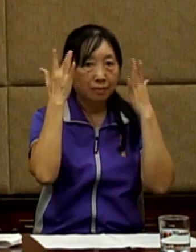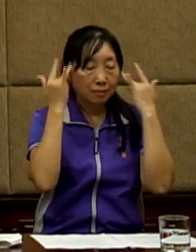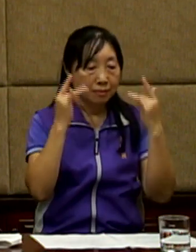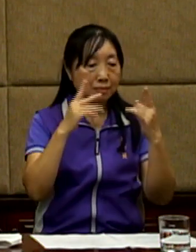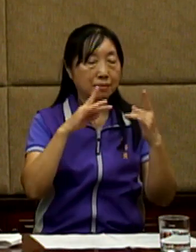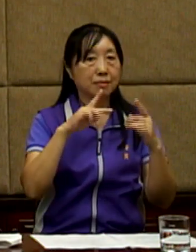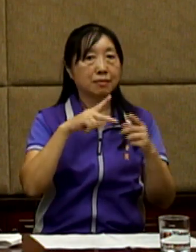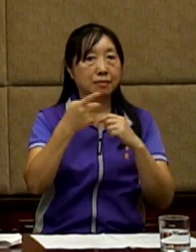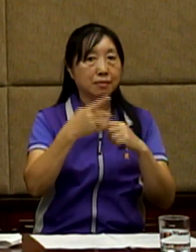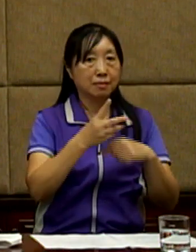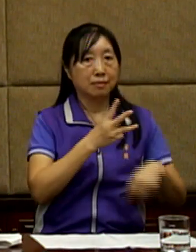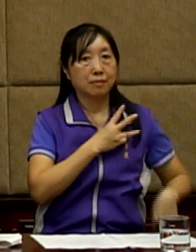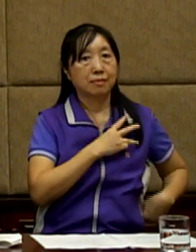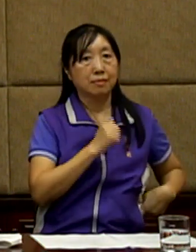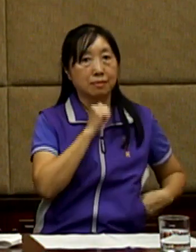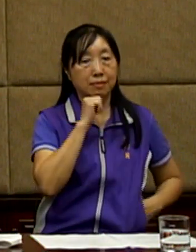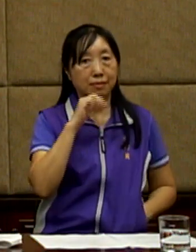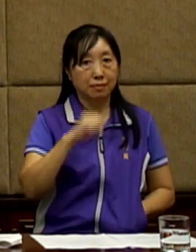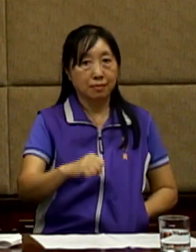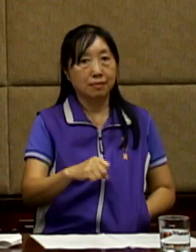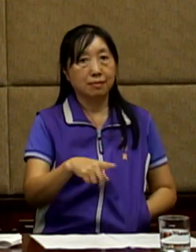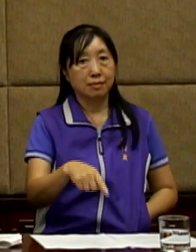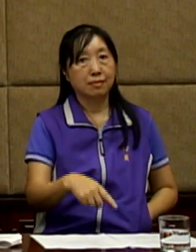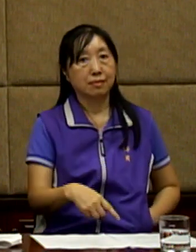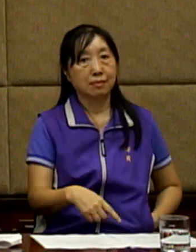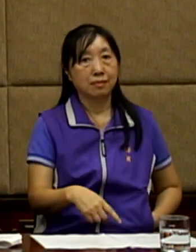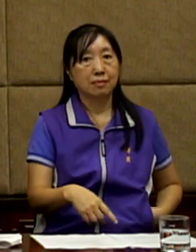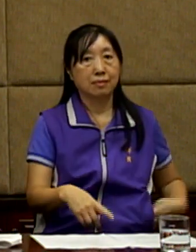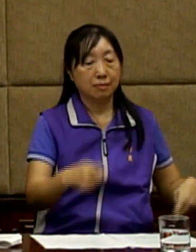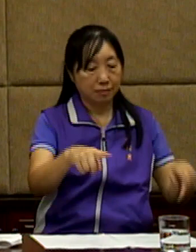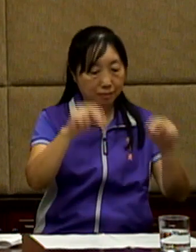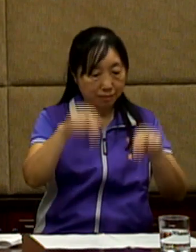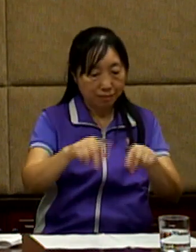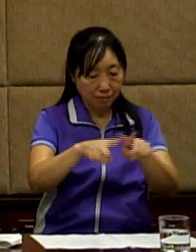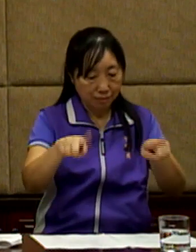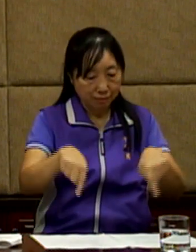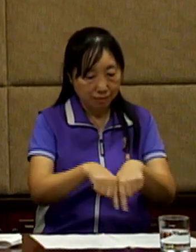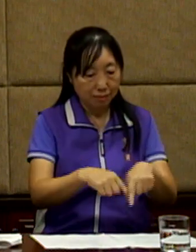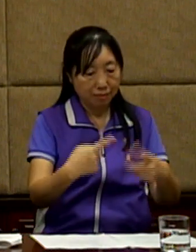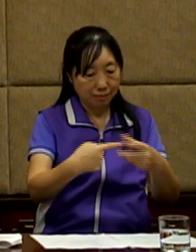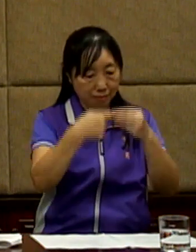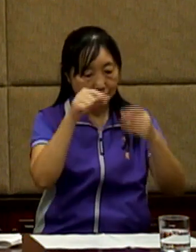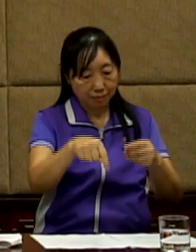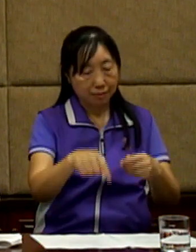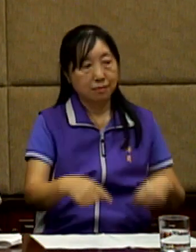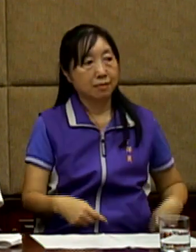那个赵少他们的之间交易的那个契约这个部分哦。